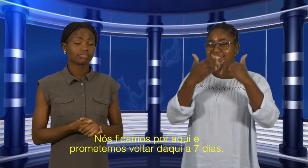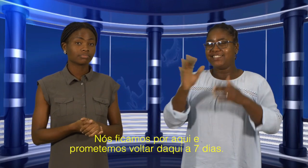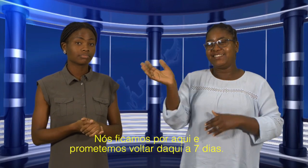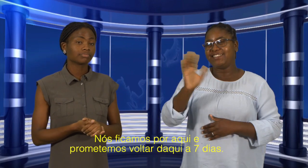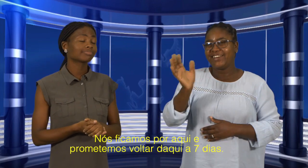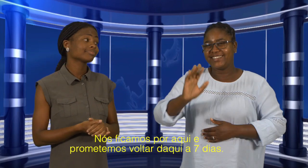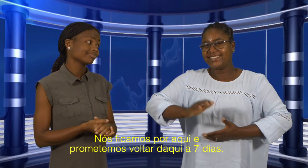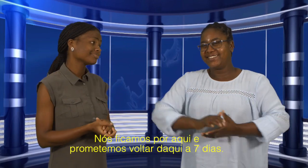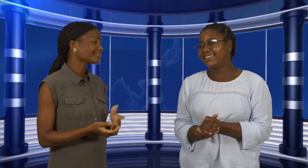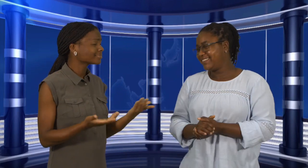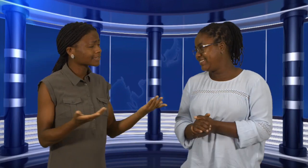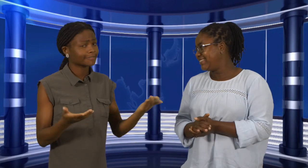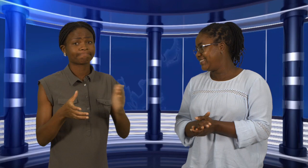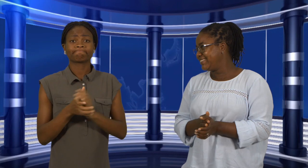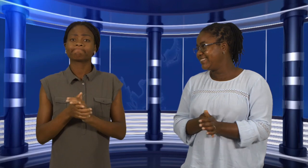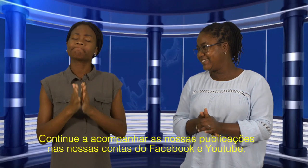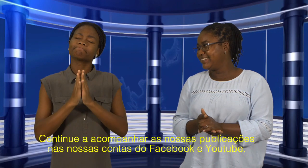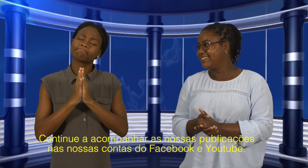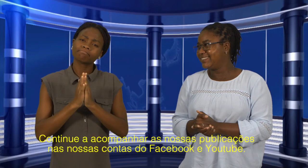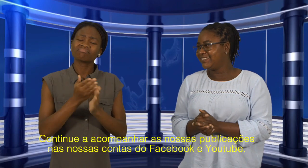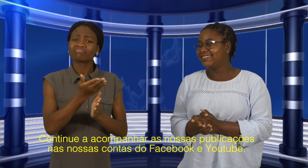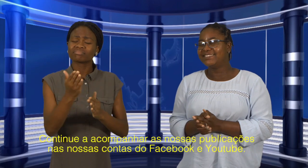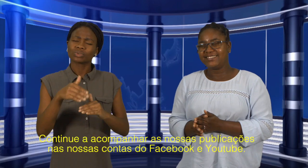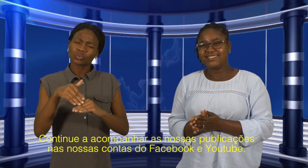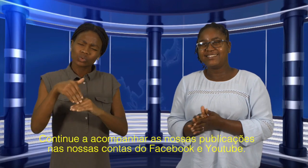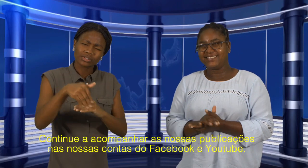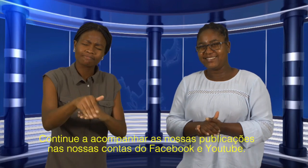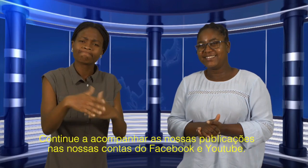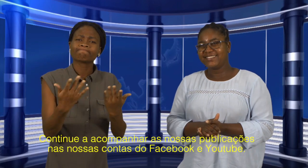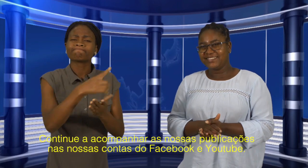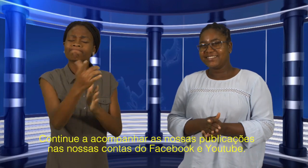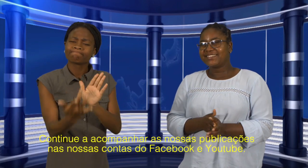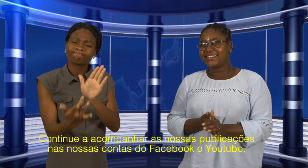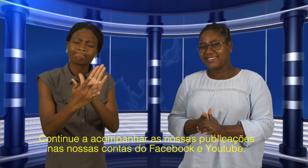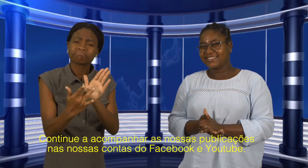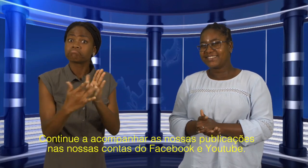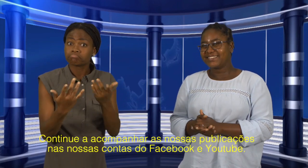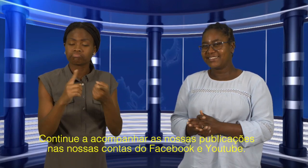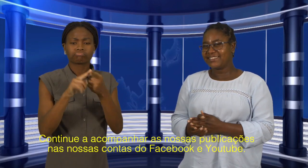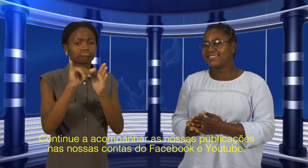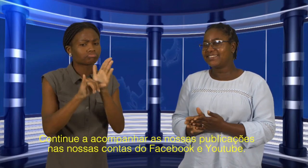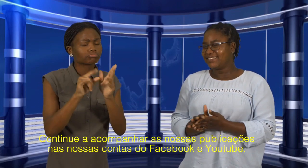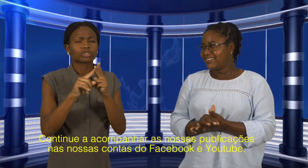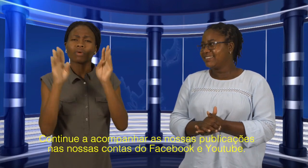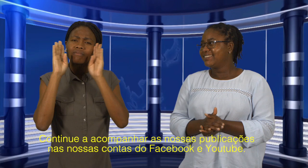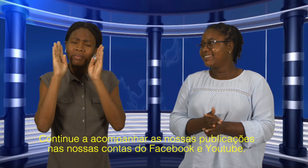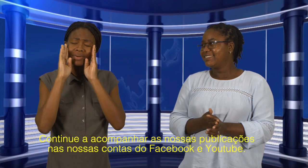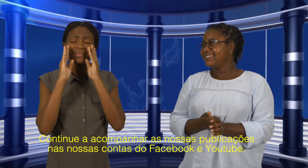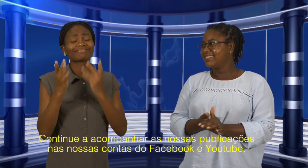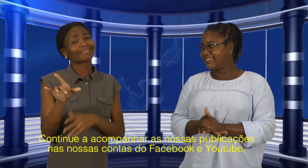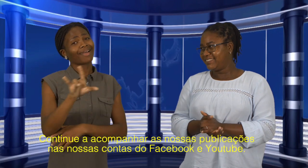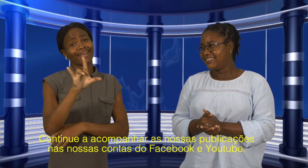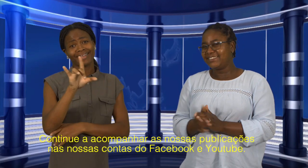voltar daqui a 7 dias. Continue a acompanhar as nossas publicações nas nossas contas do